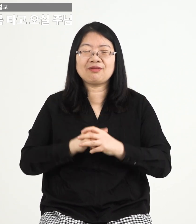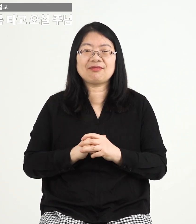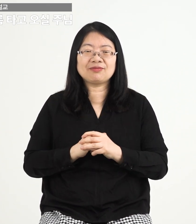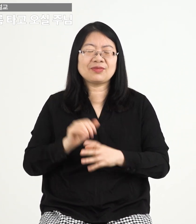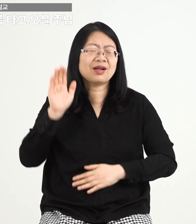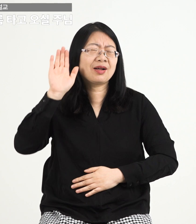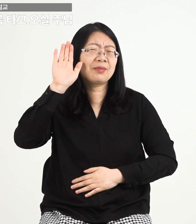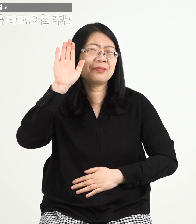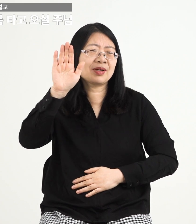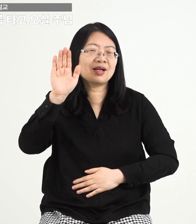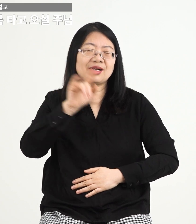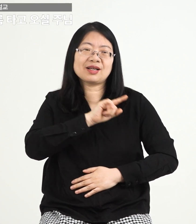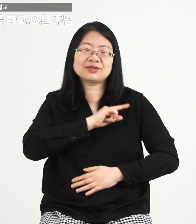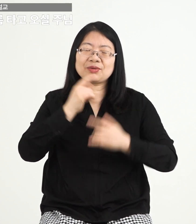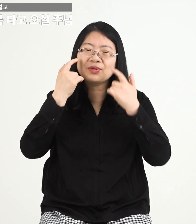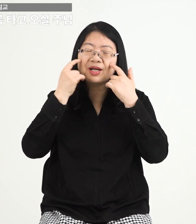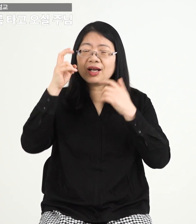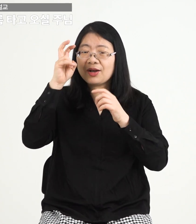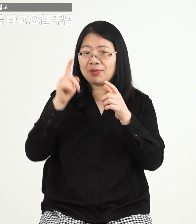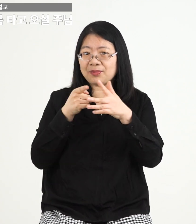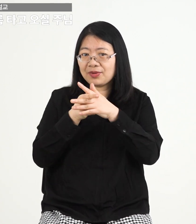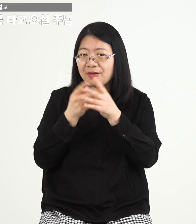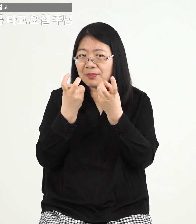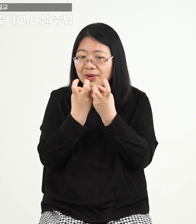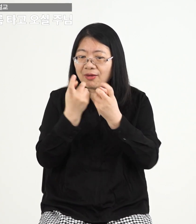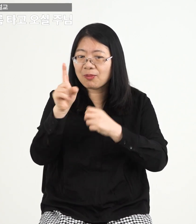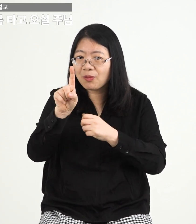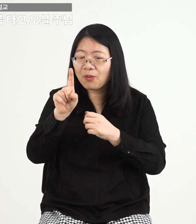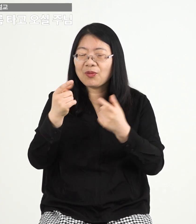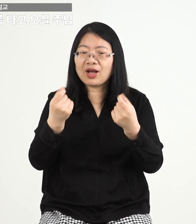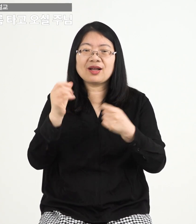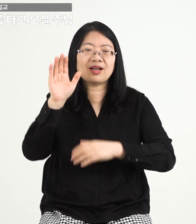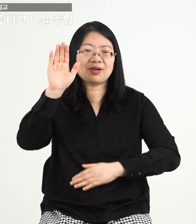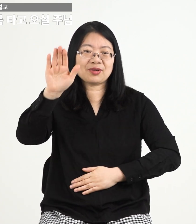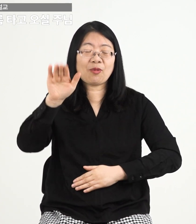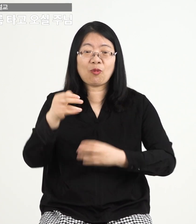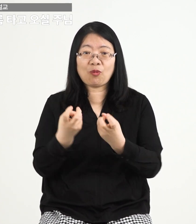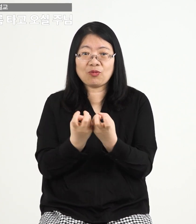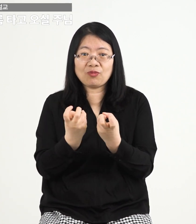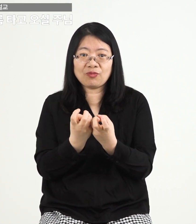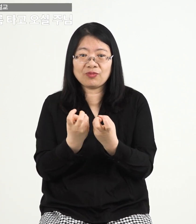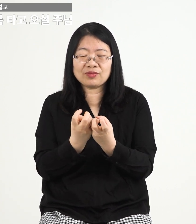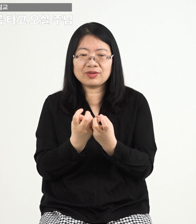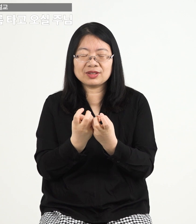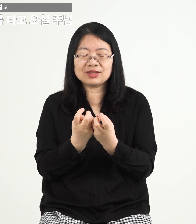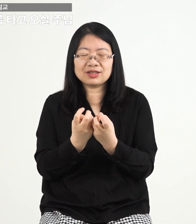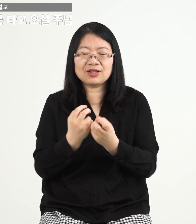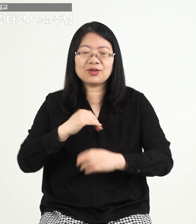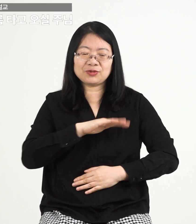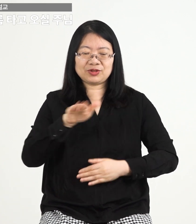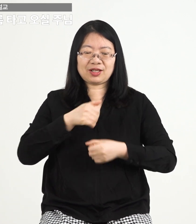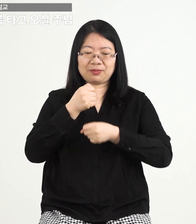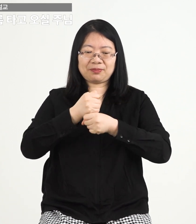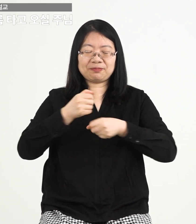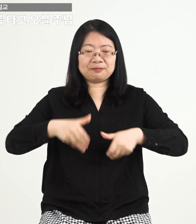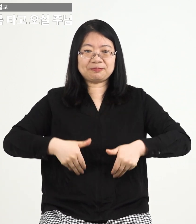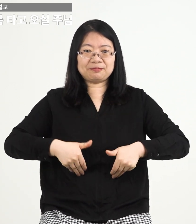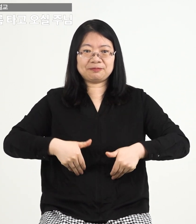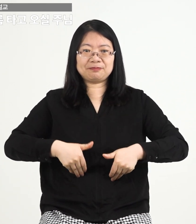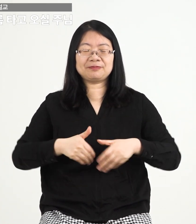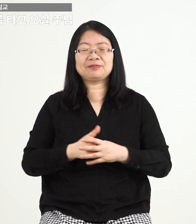미래를 가장 확실하게 예측할 수 있는 방법은 그런 미래를 어떻게 하는 것이다? 만들어가는 것이다.